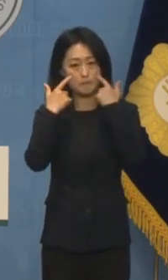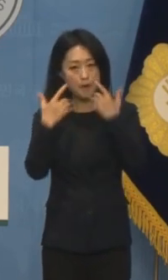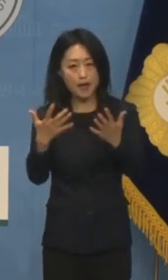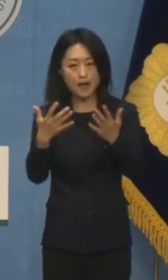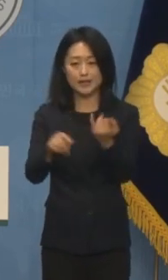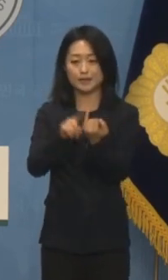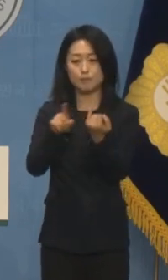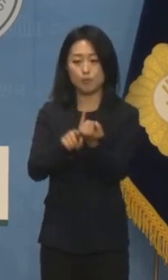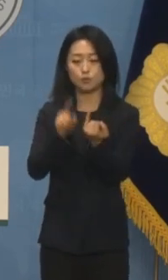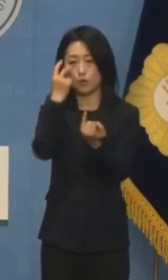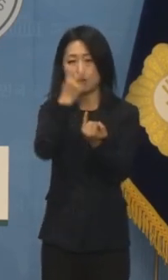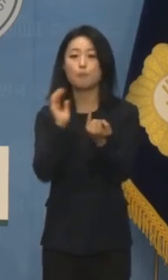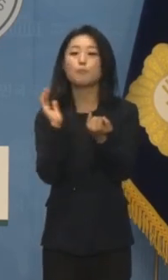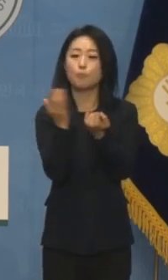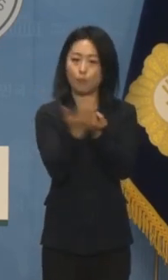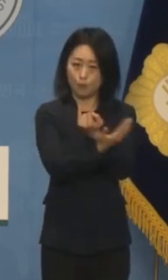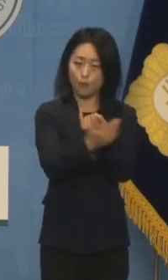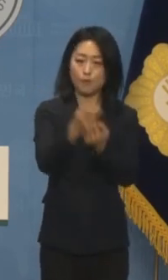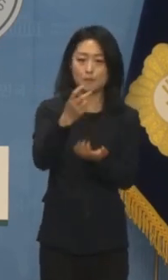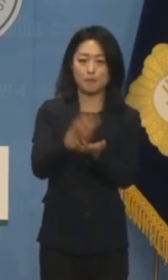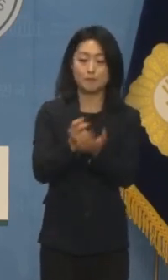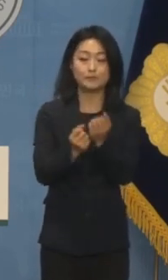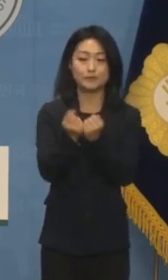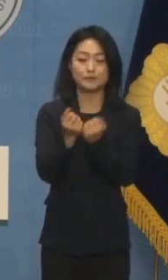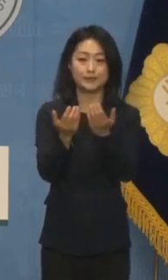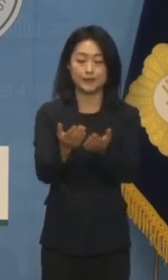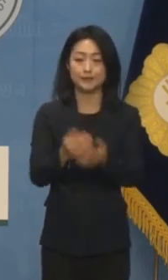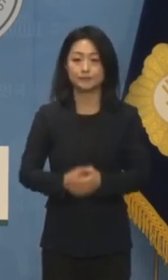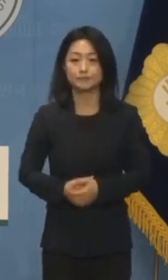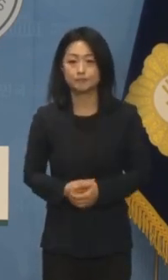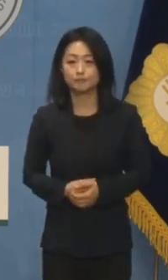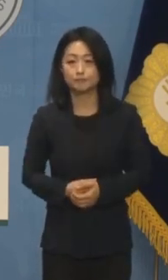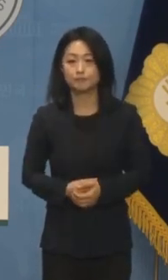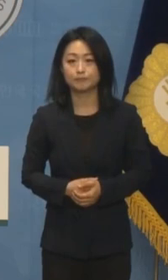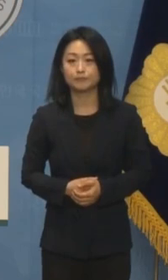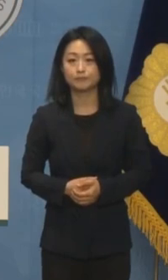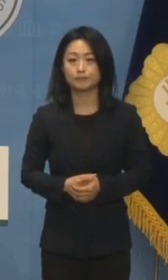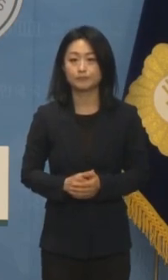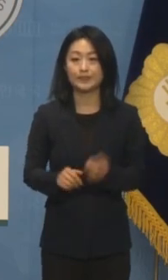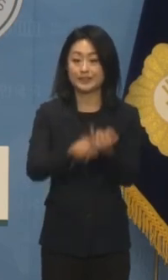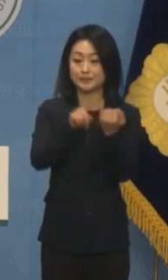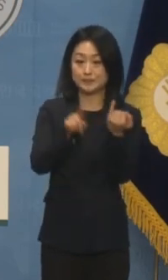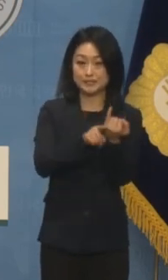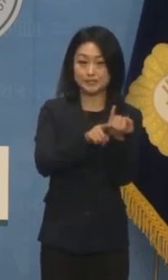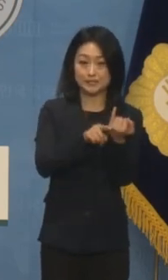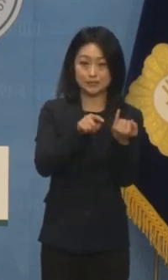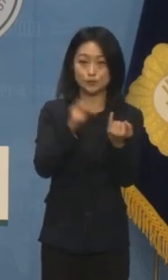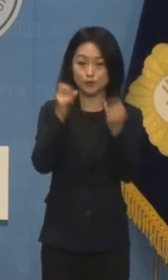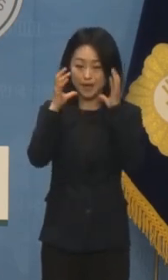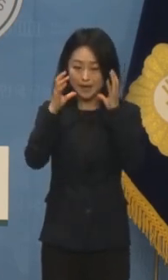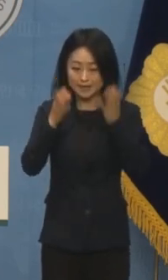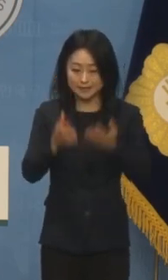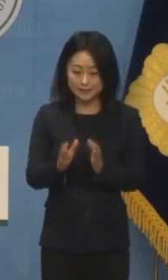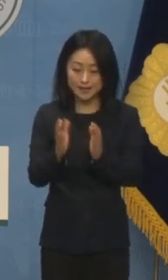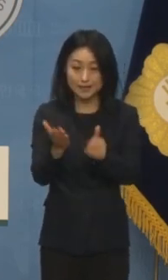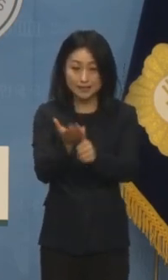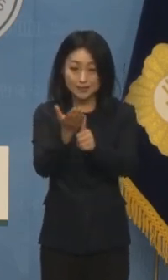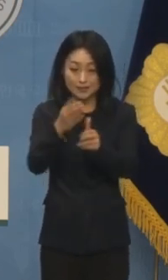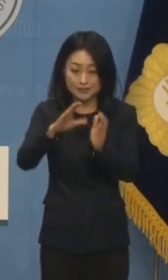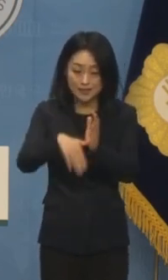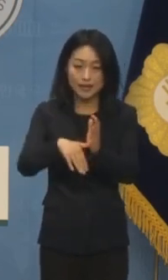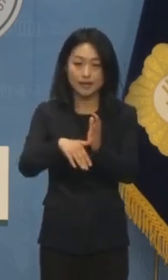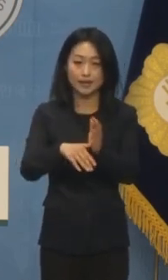있도록 강화한 안이라는 점을 말씀드립니다. 또한 임신기와 육아기 근로시간 단축 제도를